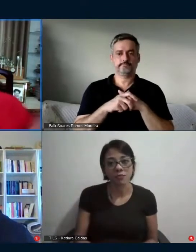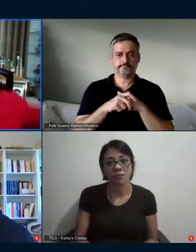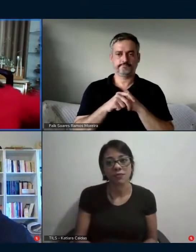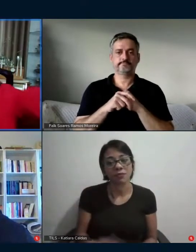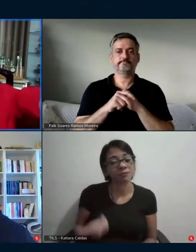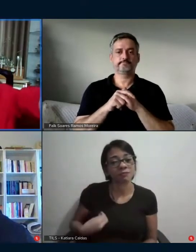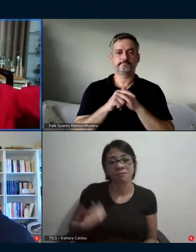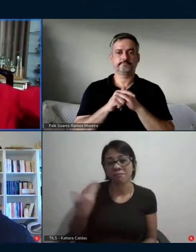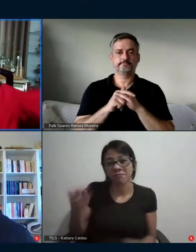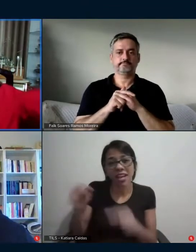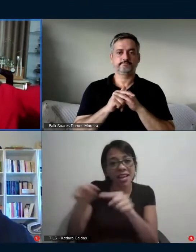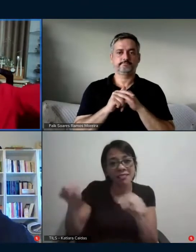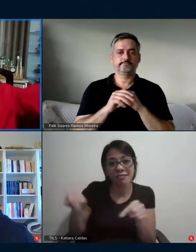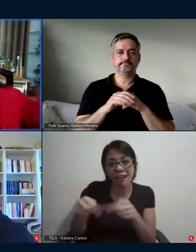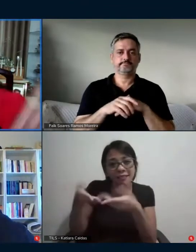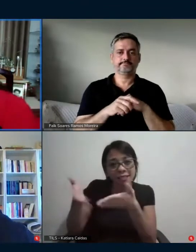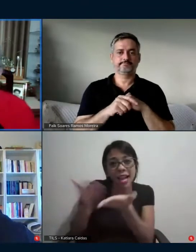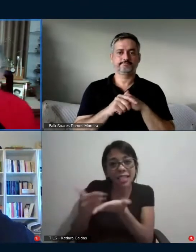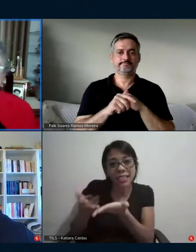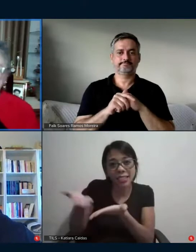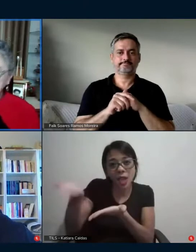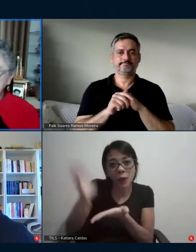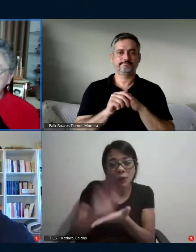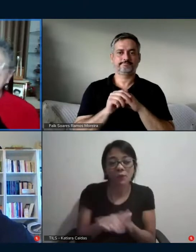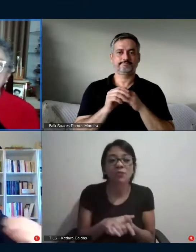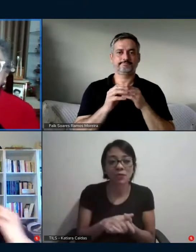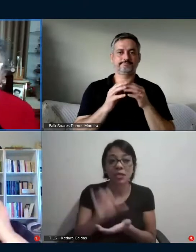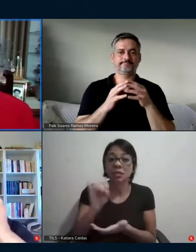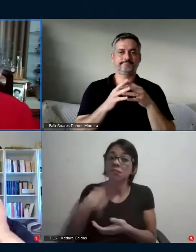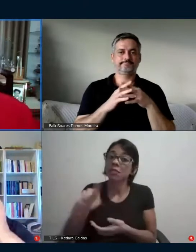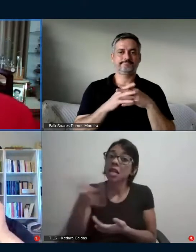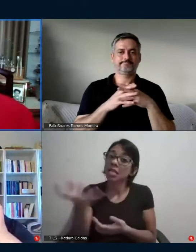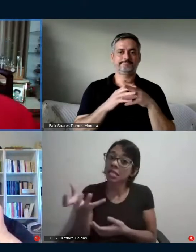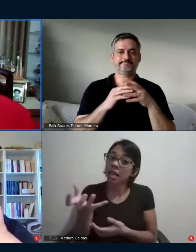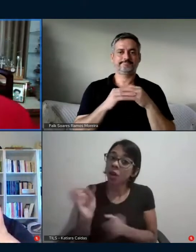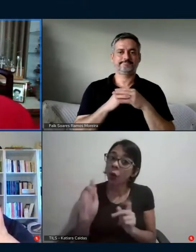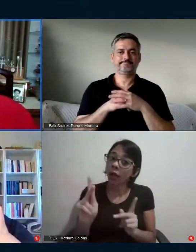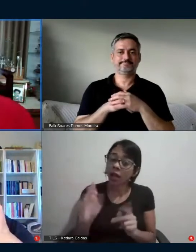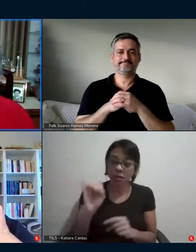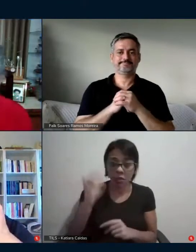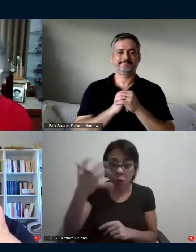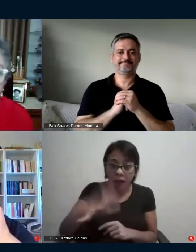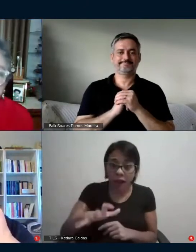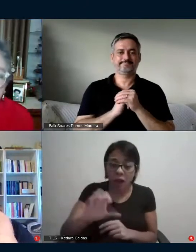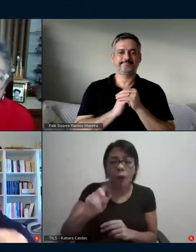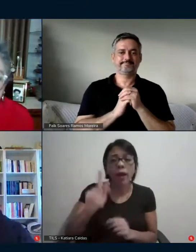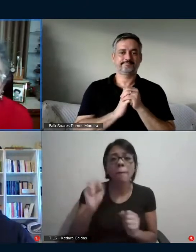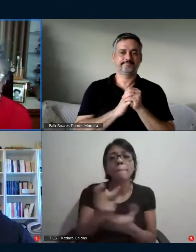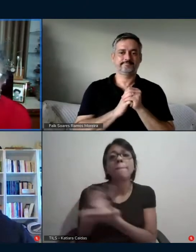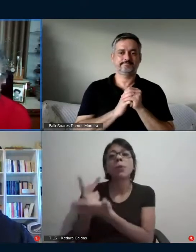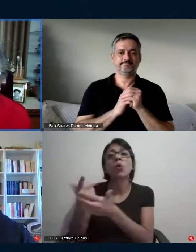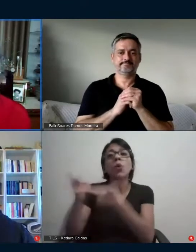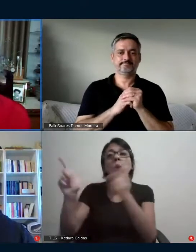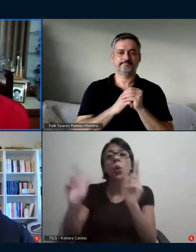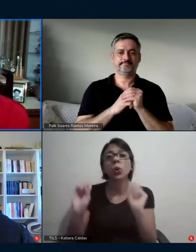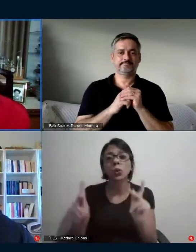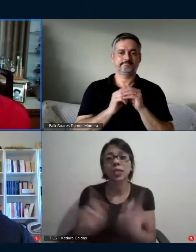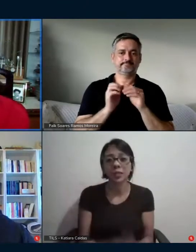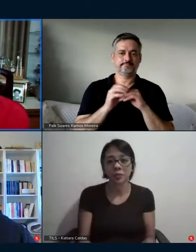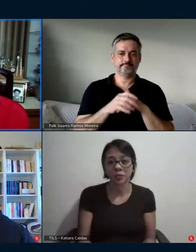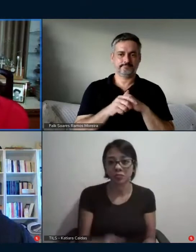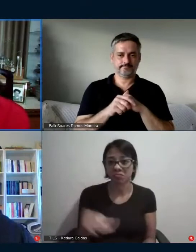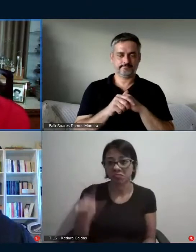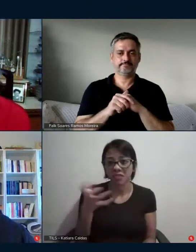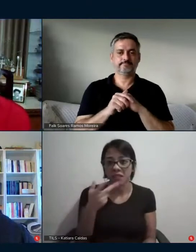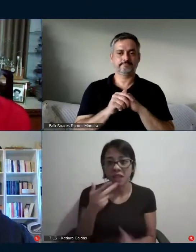Está lá, a nossa salinha está lá, é o ponto de partida. Se quiserem, se não quiserem, a gente procura outro. Alguém quer dizer alguma